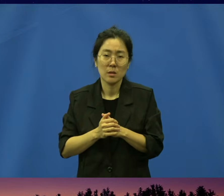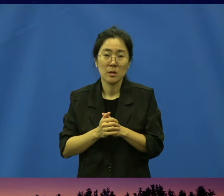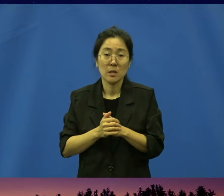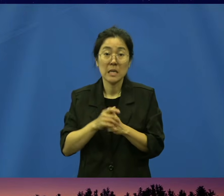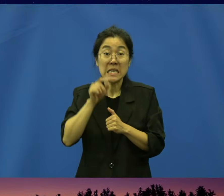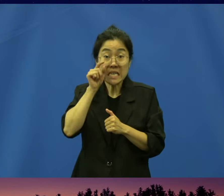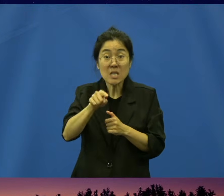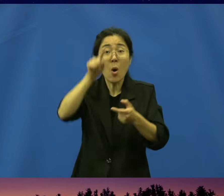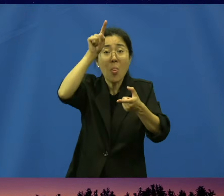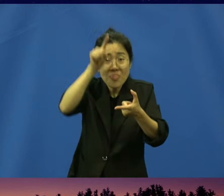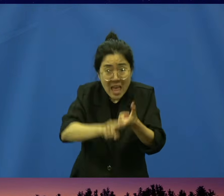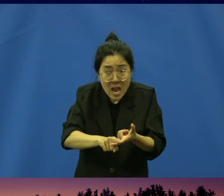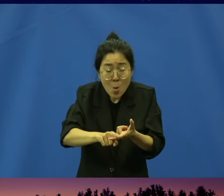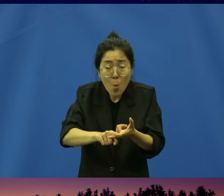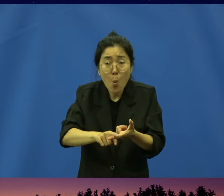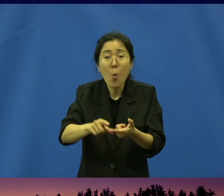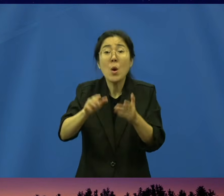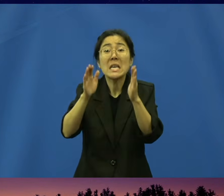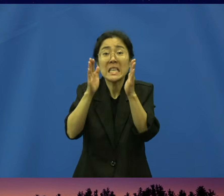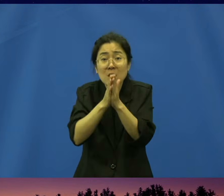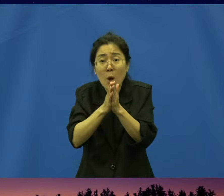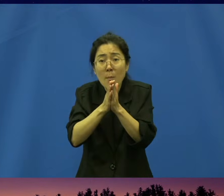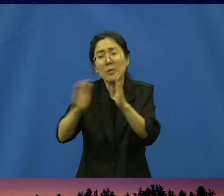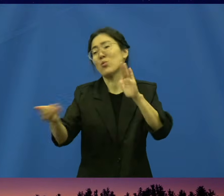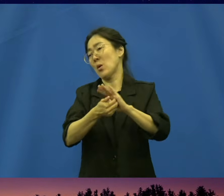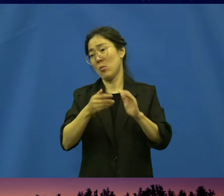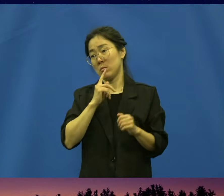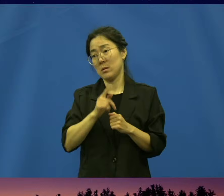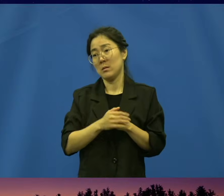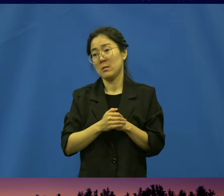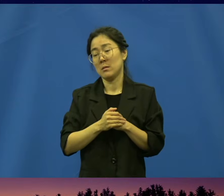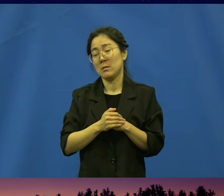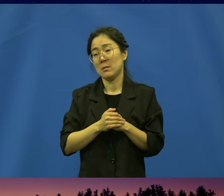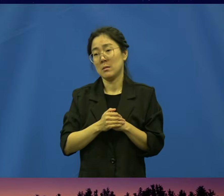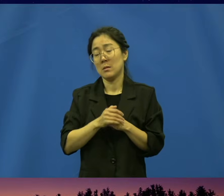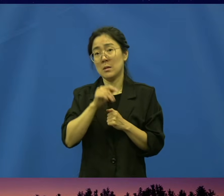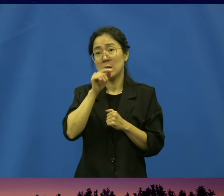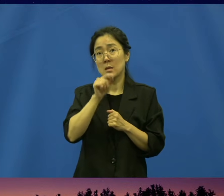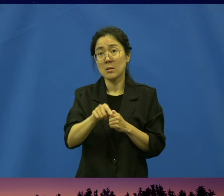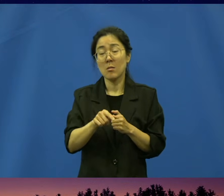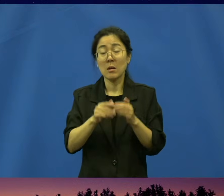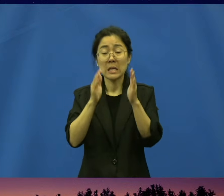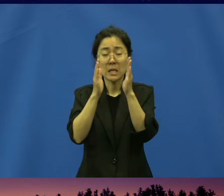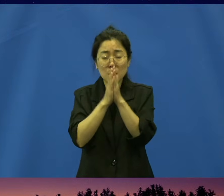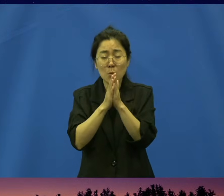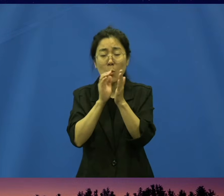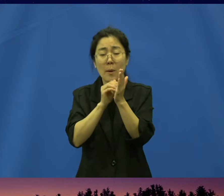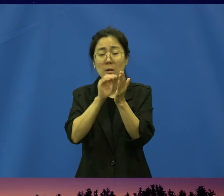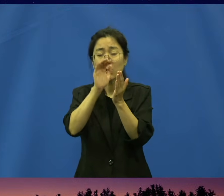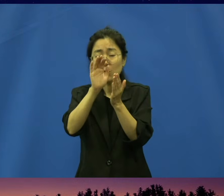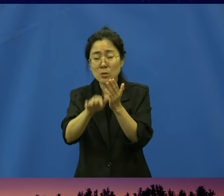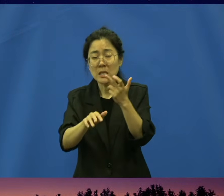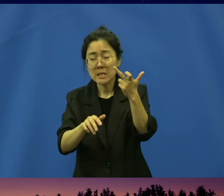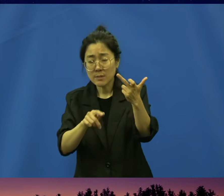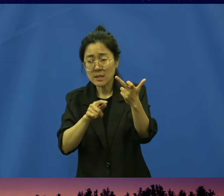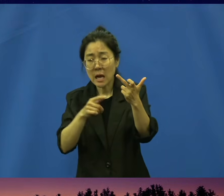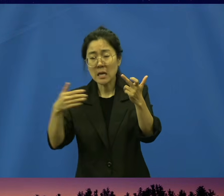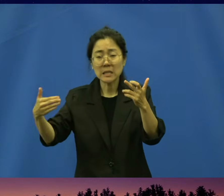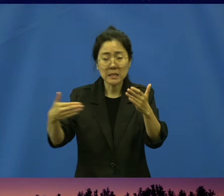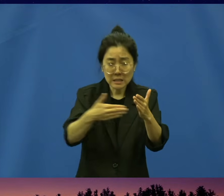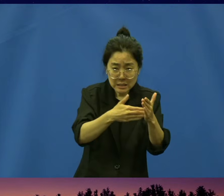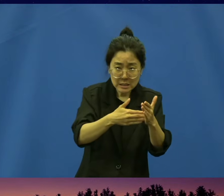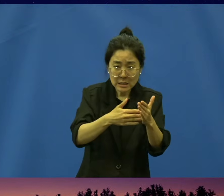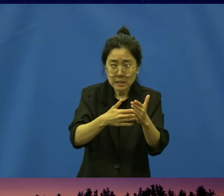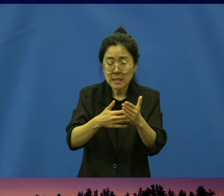모델인 것입니다. 이 기도를 마치는 것으로 요한복음 17장이 끝나고 18장